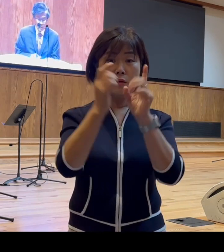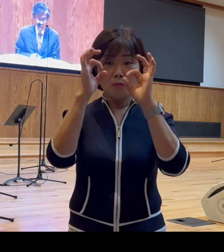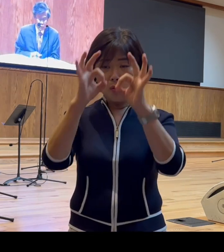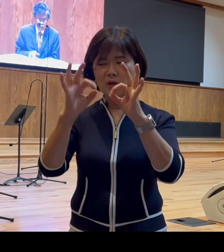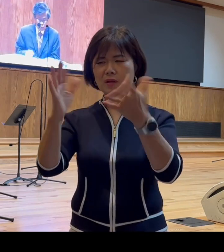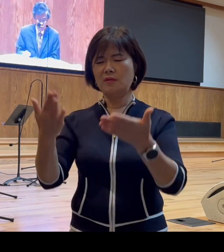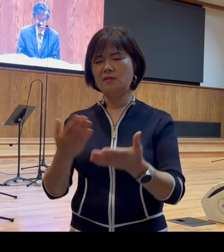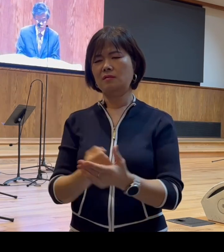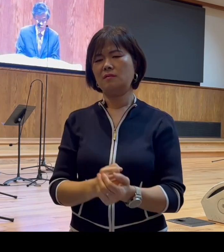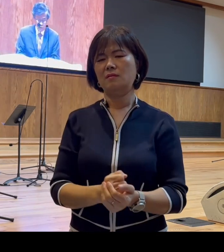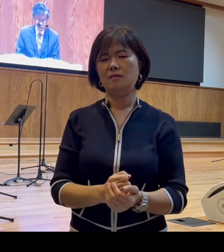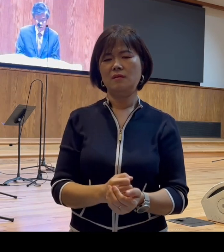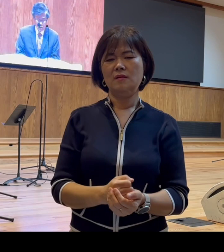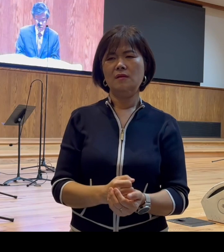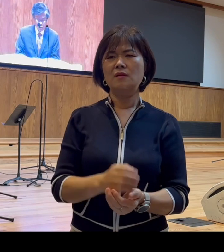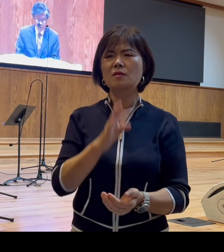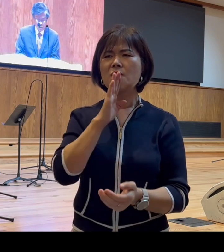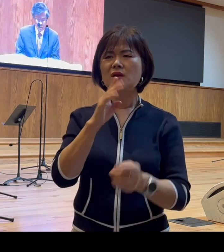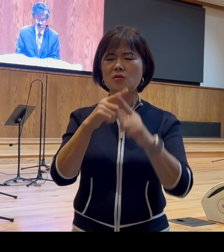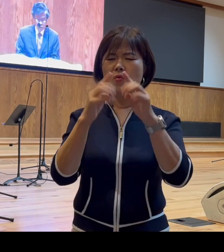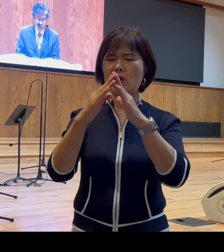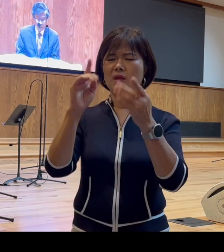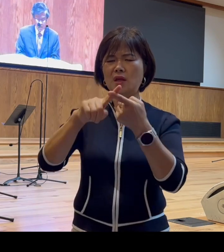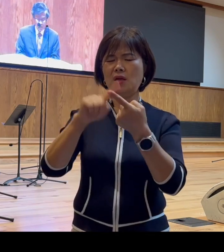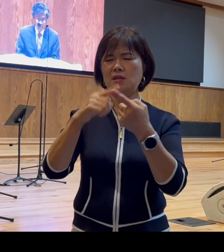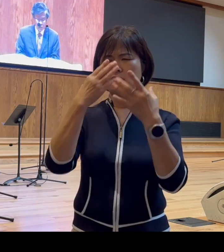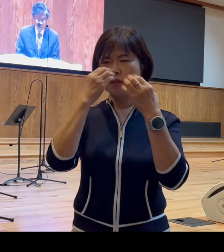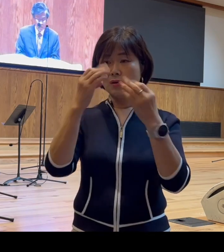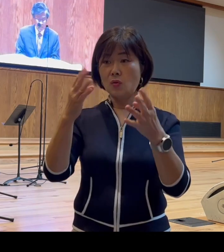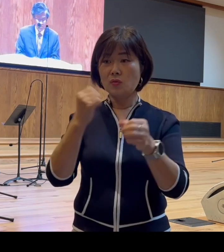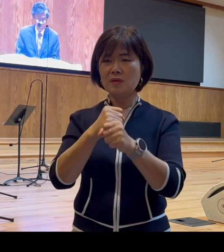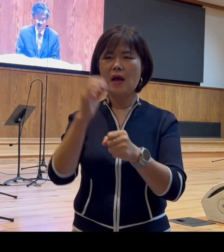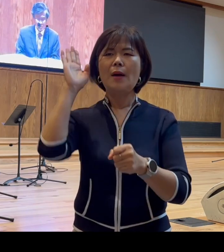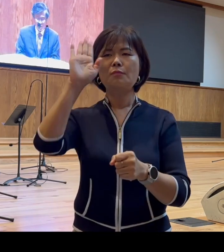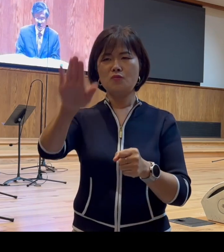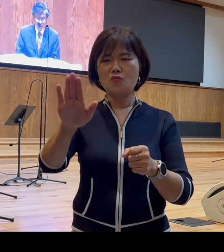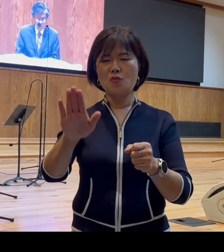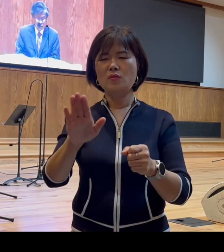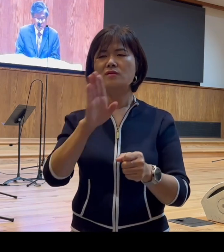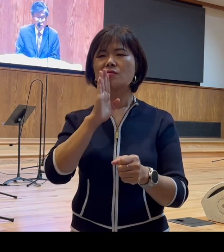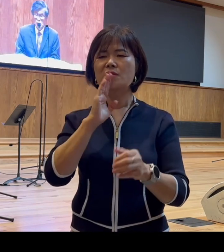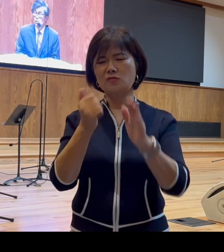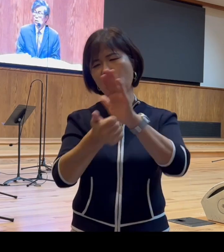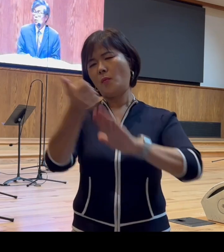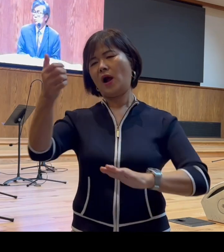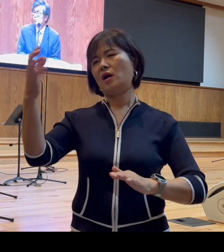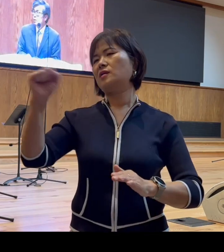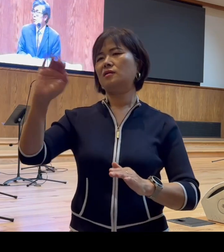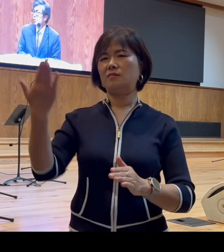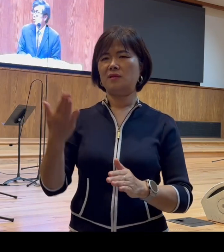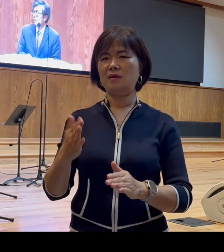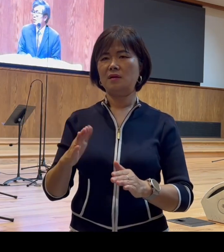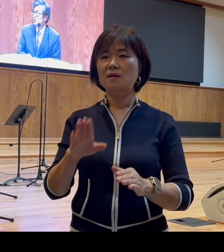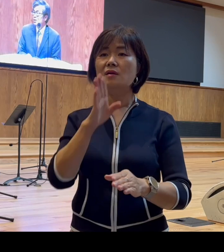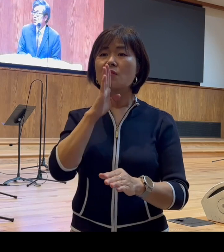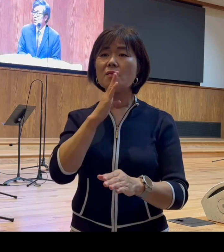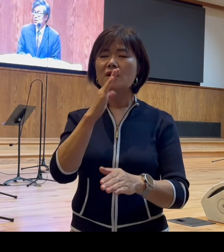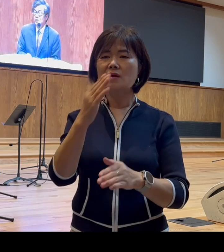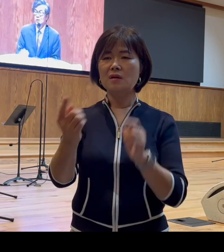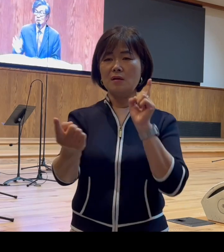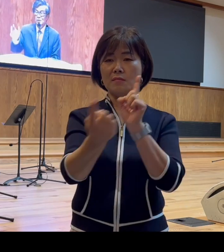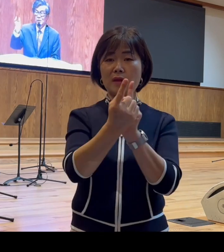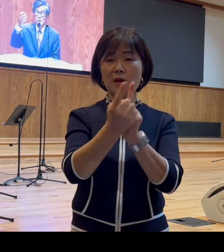보면서 한편으로 교회에 대한 새로운 가능성을 보았습니다. 사실 비대면 상황을 나쁘게만 볼 건